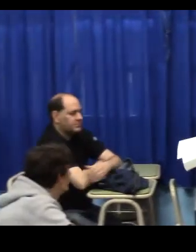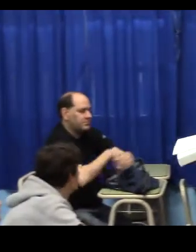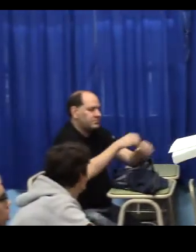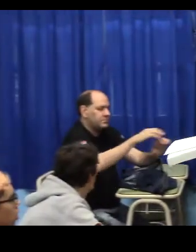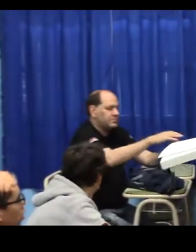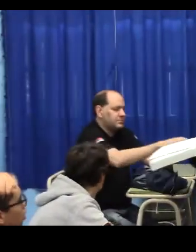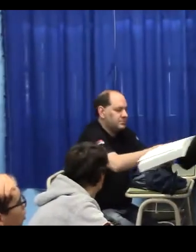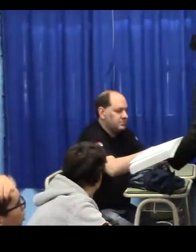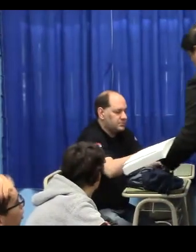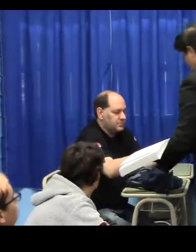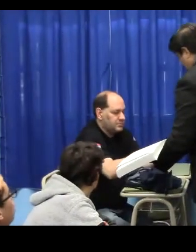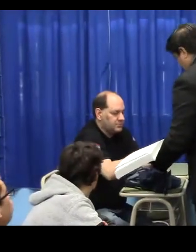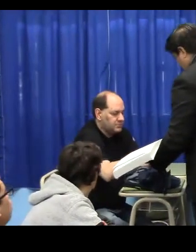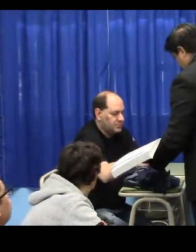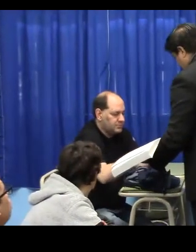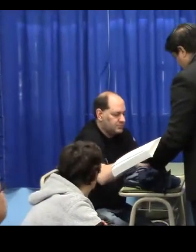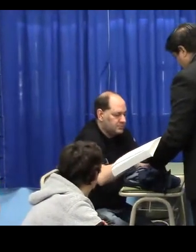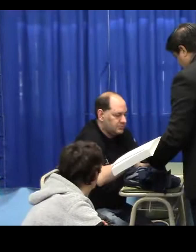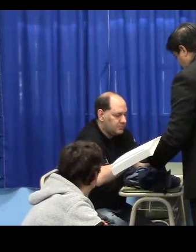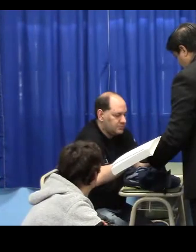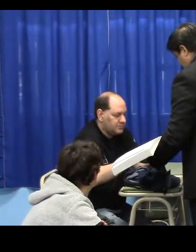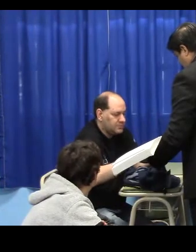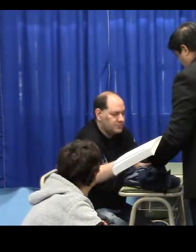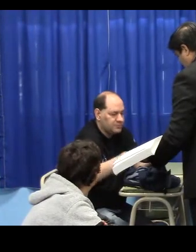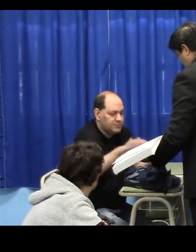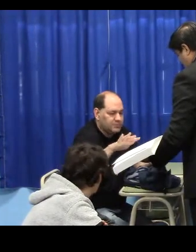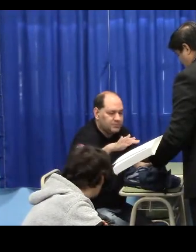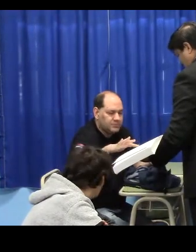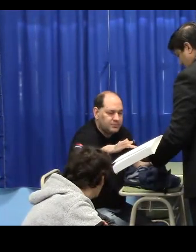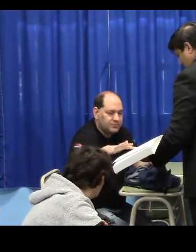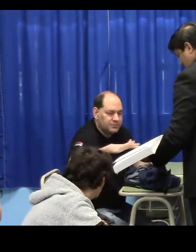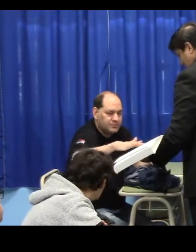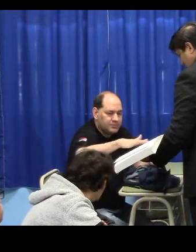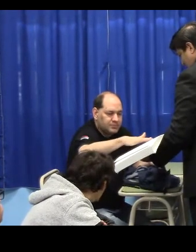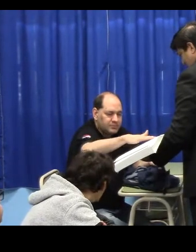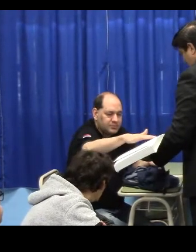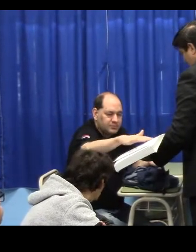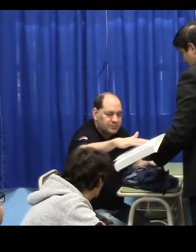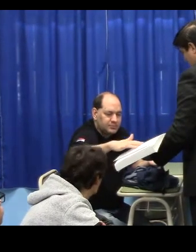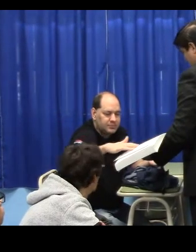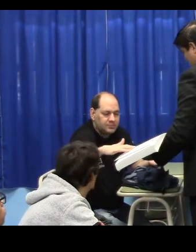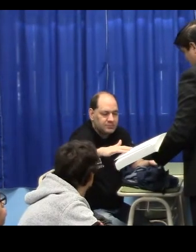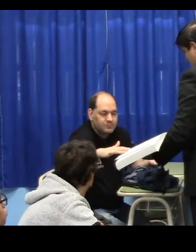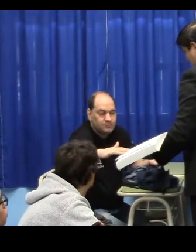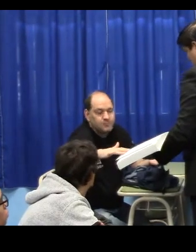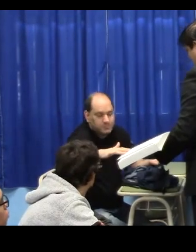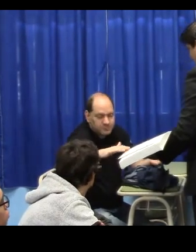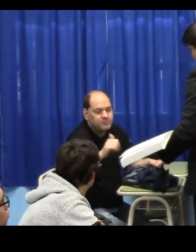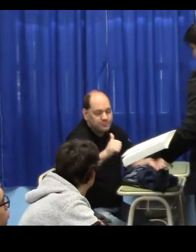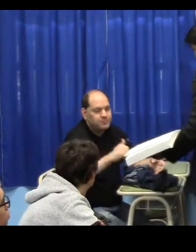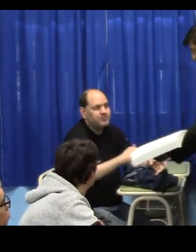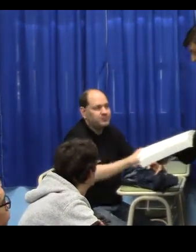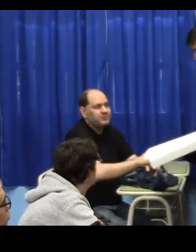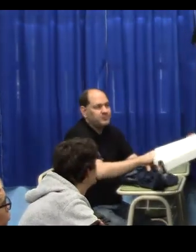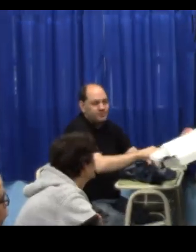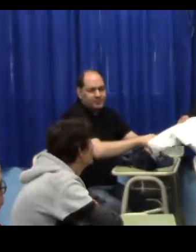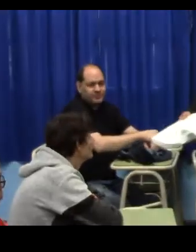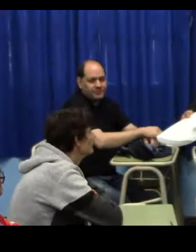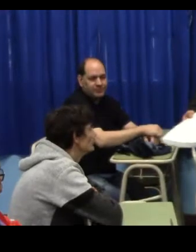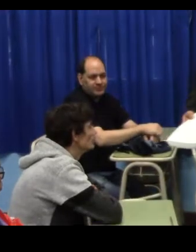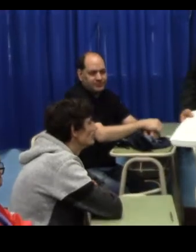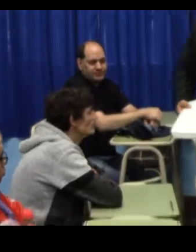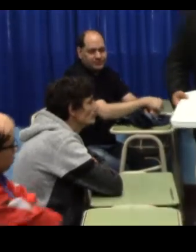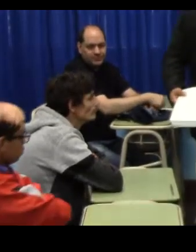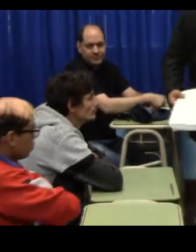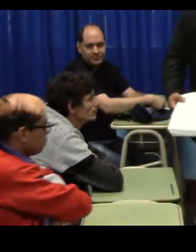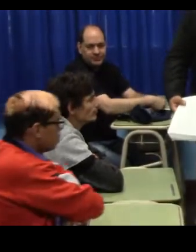eso, del sistema Braille, y el sistema Braille tiene seis puntos y un montón de combinaciones posibles